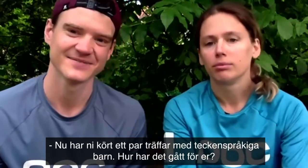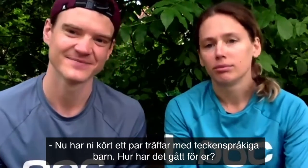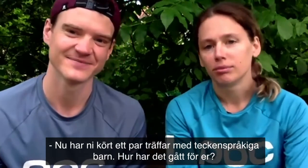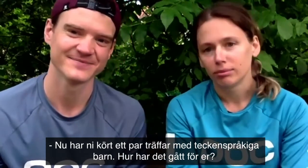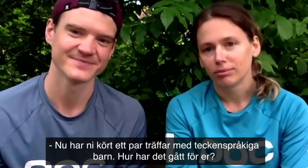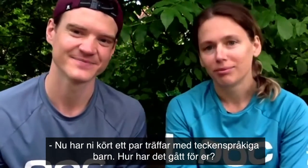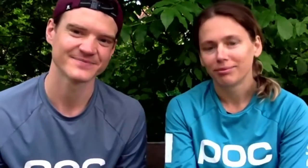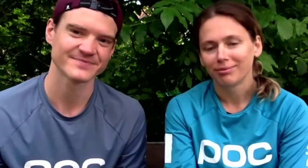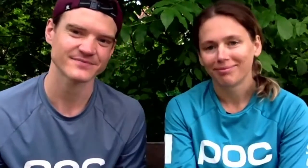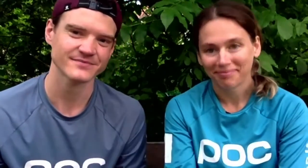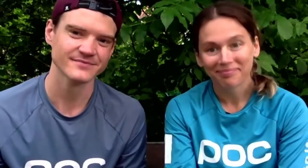för er?